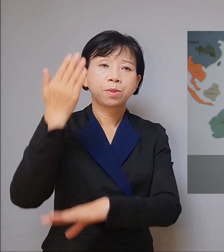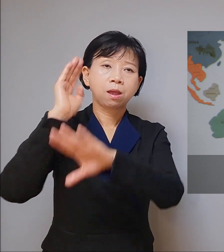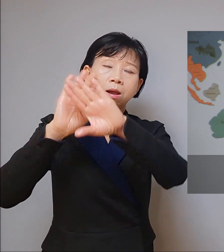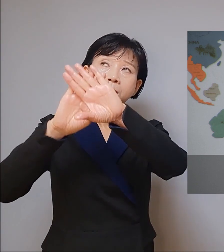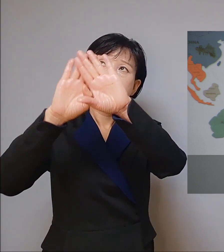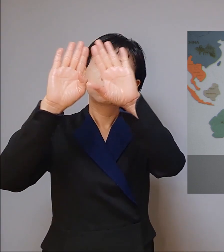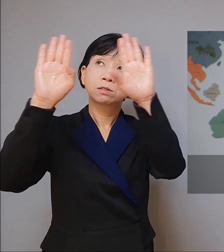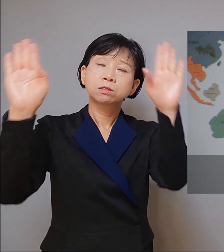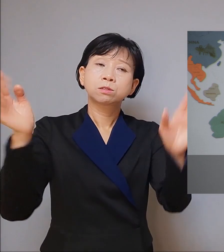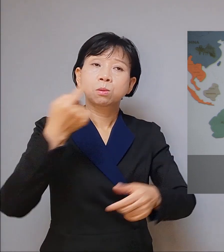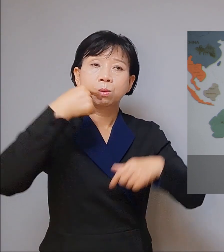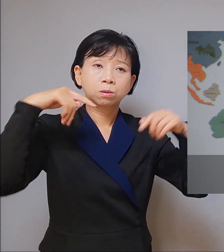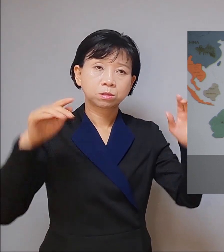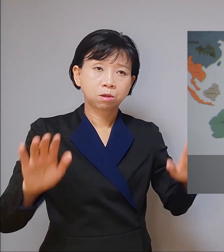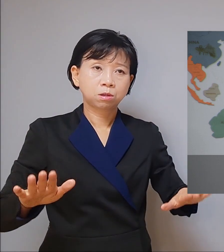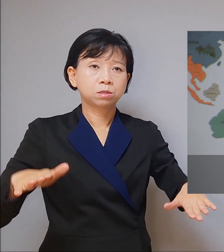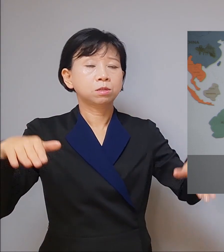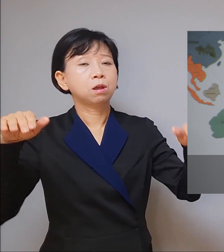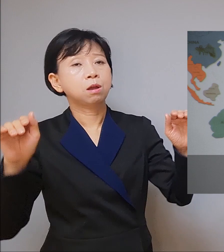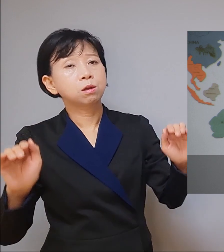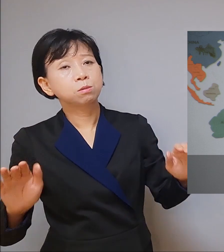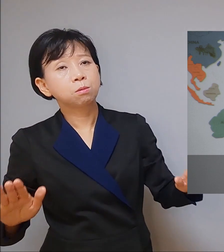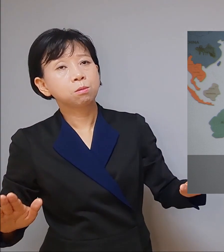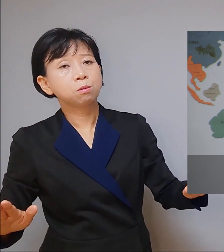빛나네. 하늘의